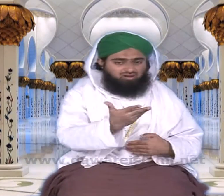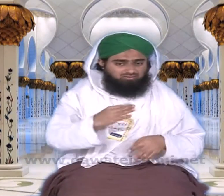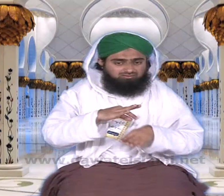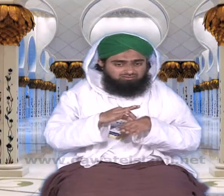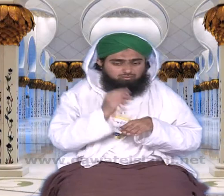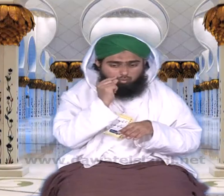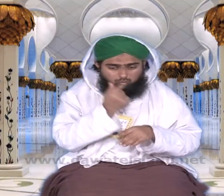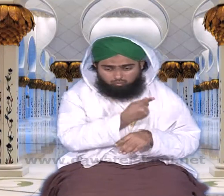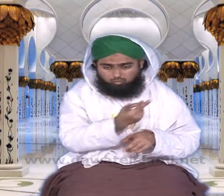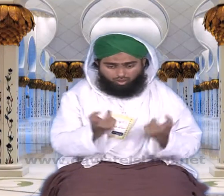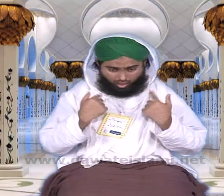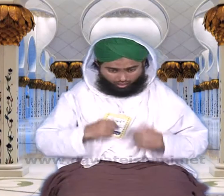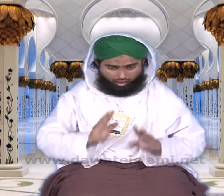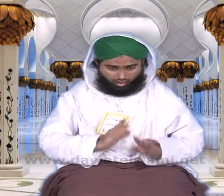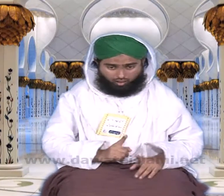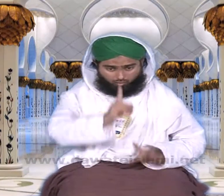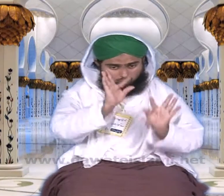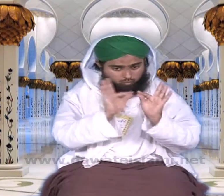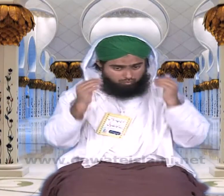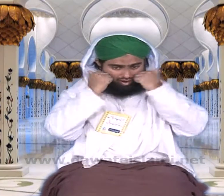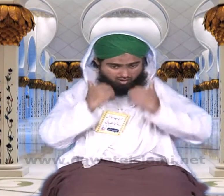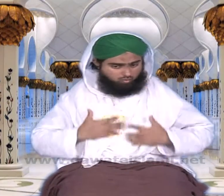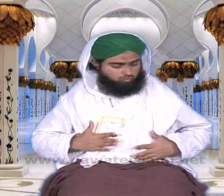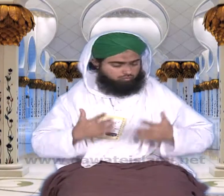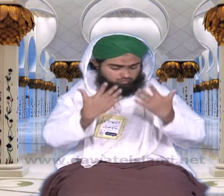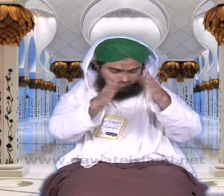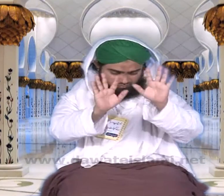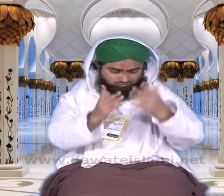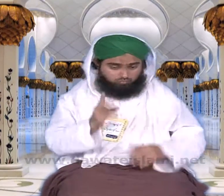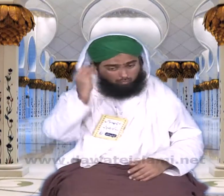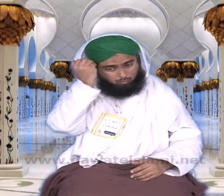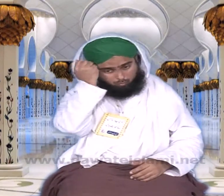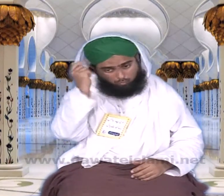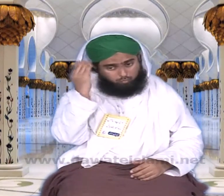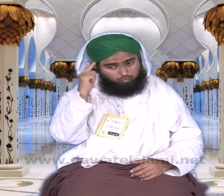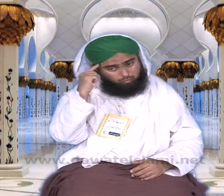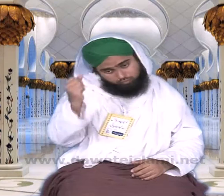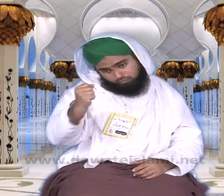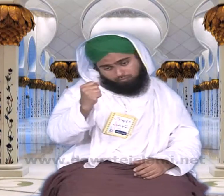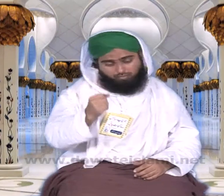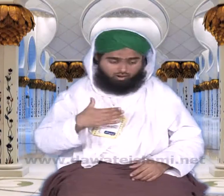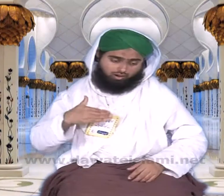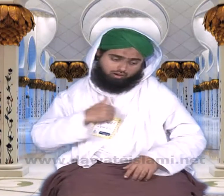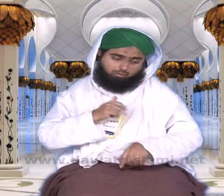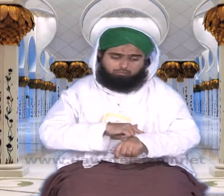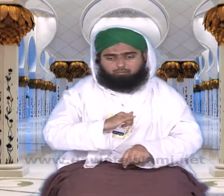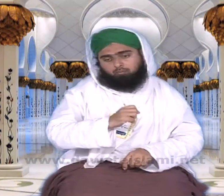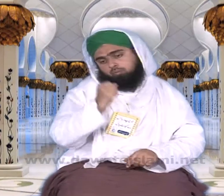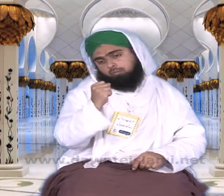کہ وہ شخص زندگی کا سکون کیسے حاصل کر سکتا ہے جسے یہ یقین ہو کہ